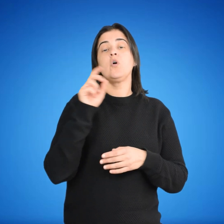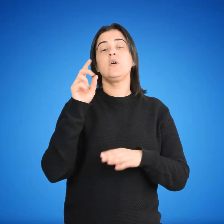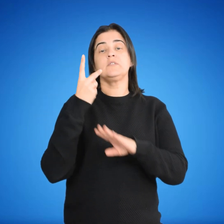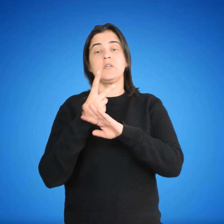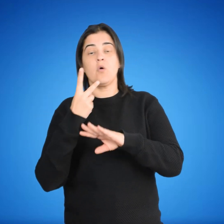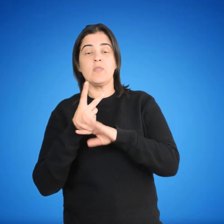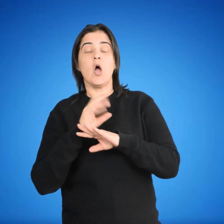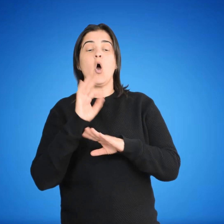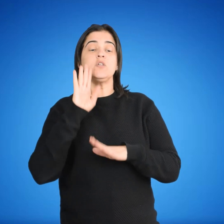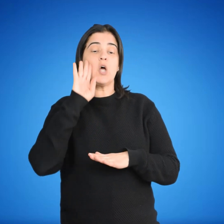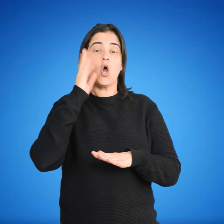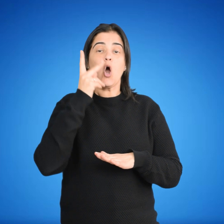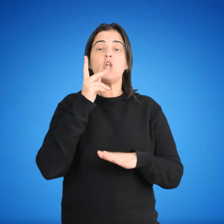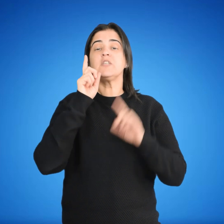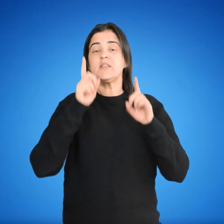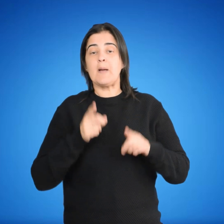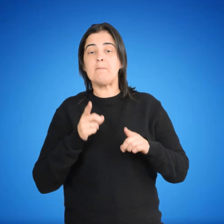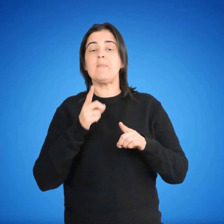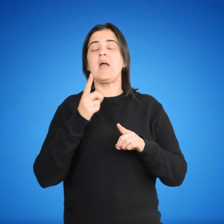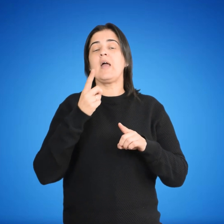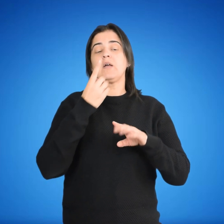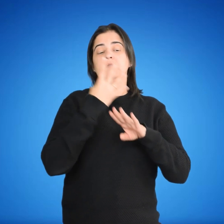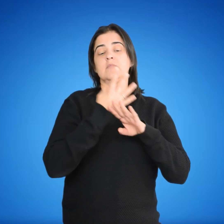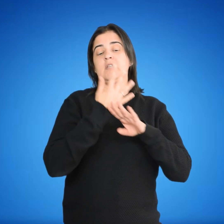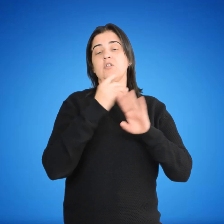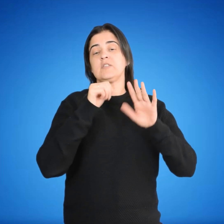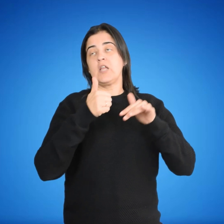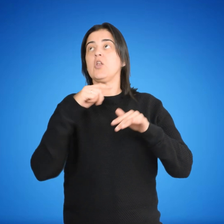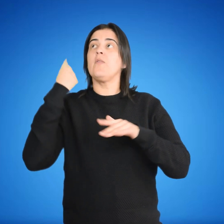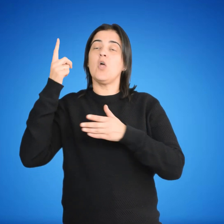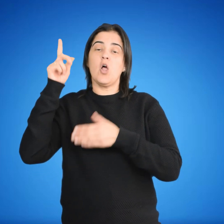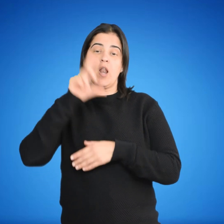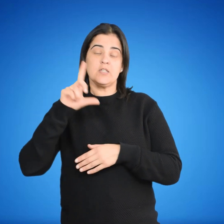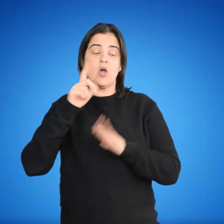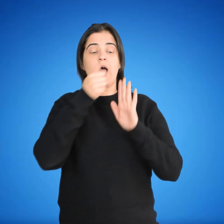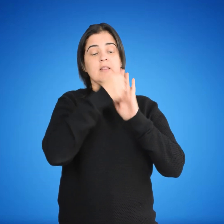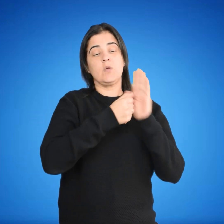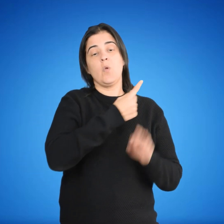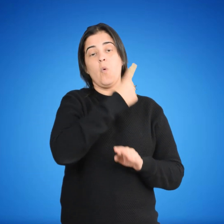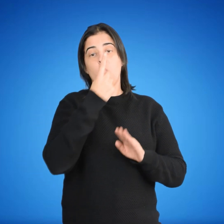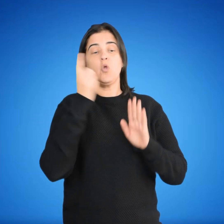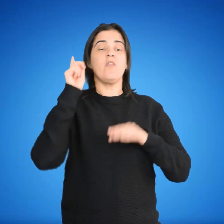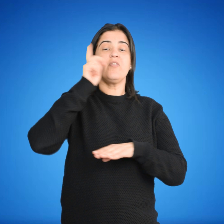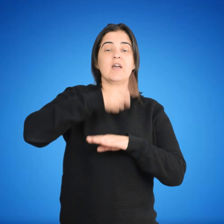DGS o se reconoce internamente el bachillerato extranjero. Artículo 1 del Decreto